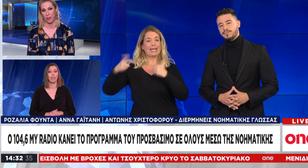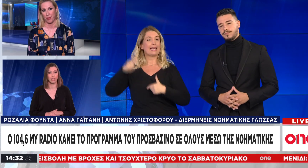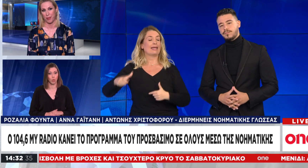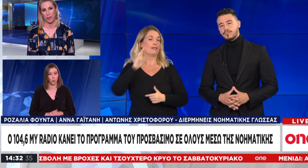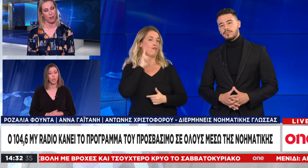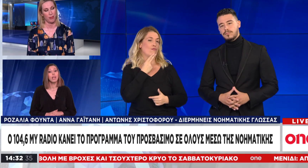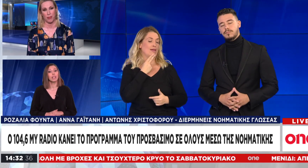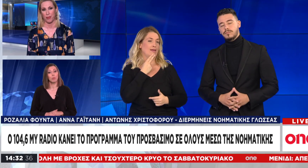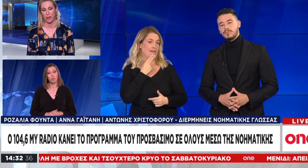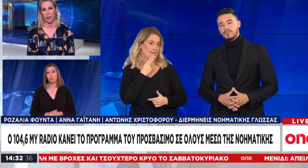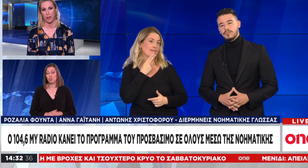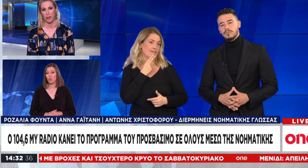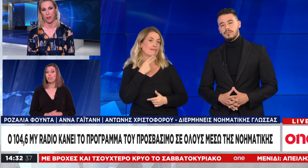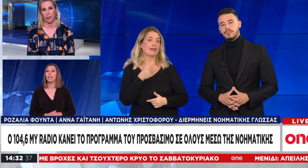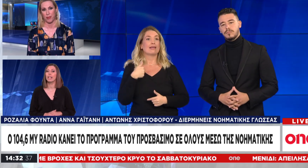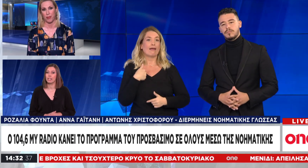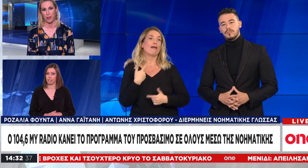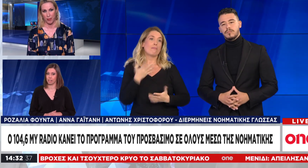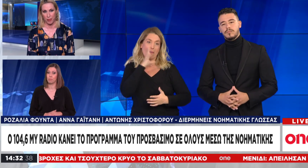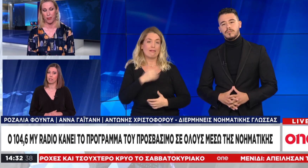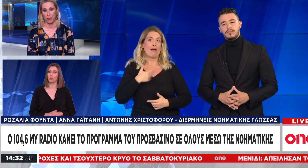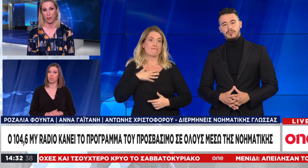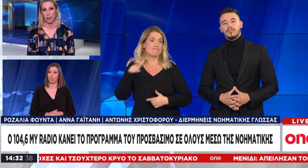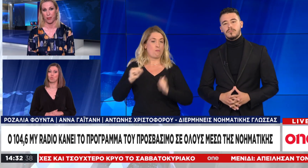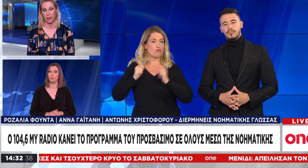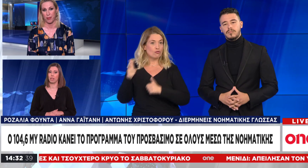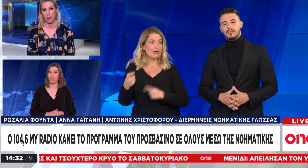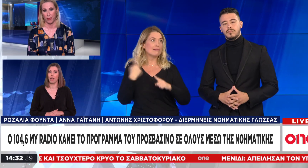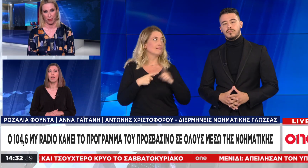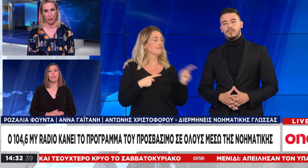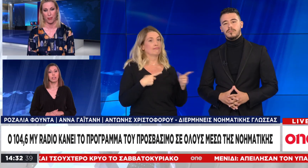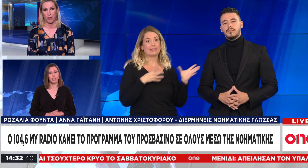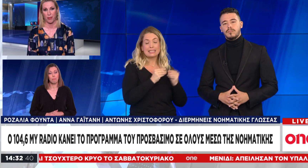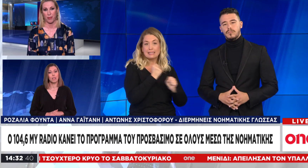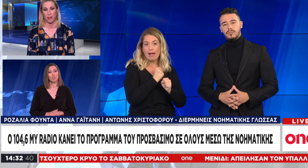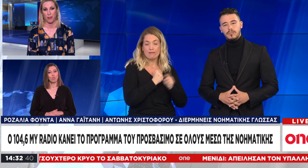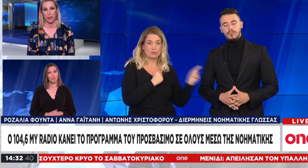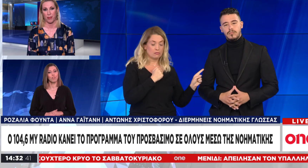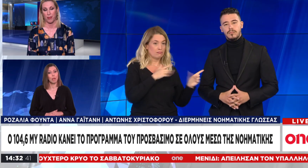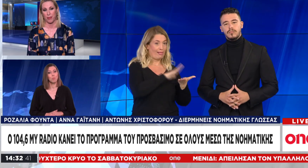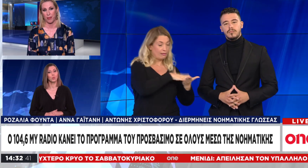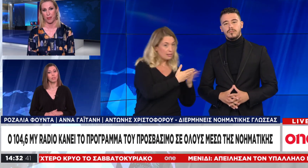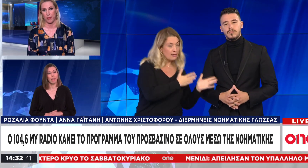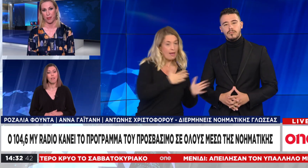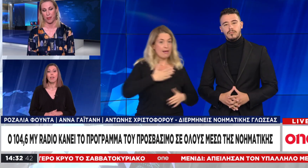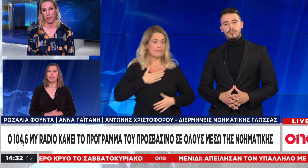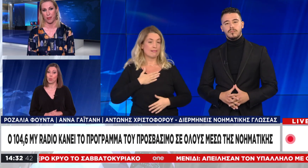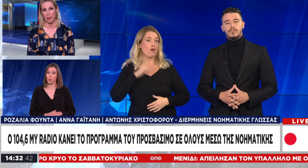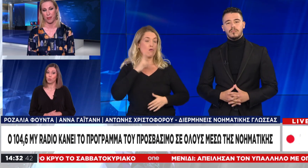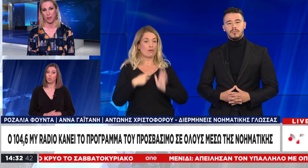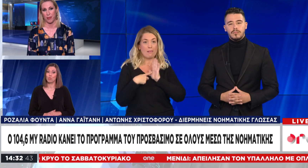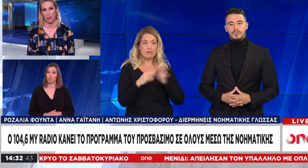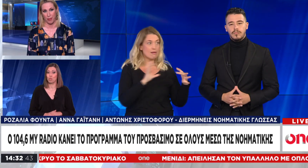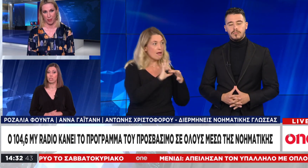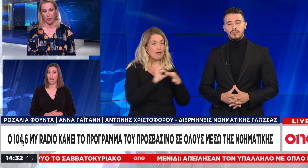διεκδικούν και να μπορούν να προσφέρουν και λύσεις μέσα από τη δική τους εμπειρία γιατί και εμείς ως κωφή βλέπουμε ότι ναι και εδώ ο